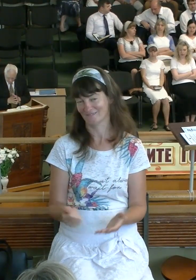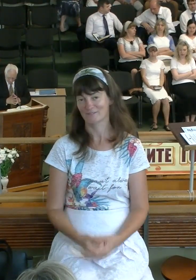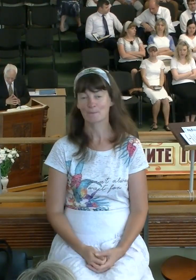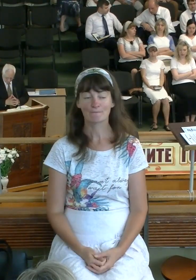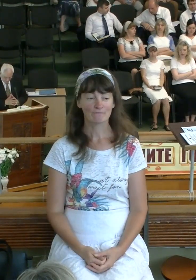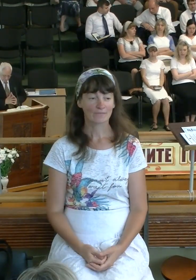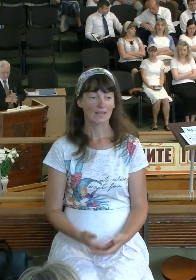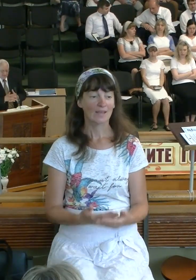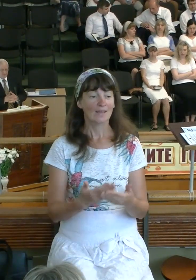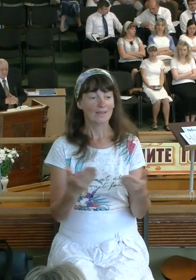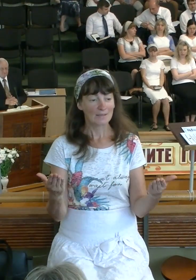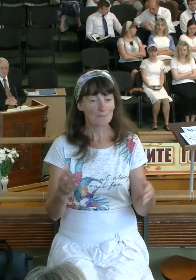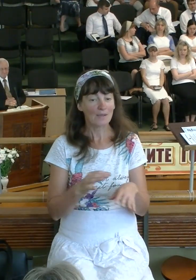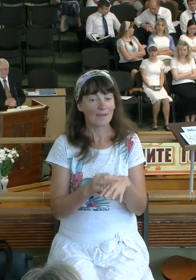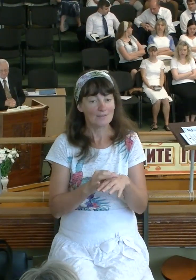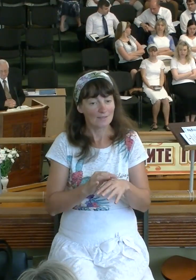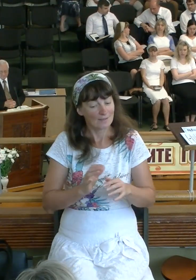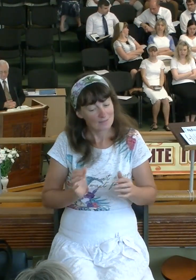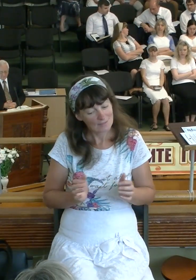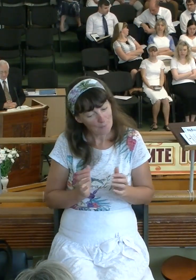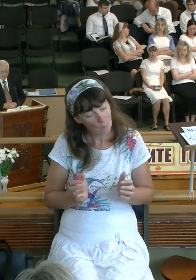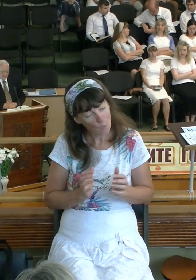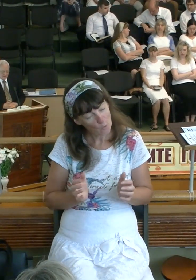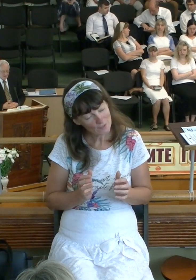И мы о теле заботимся.